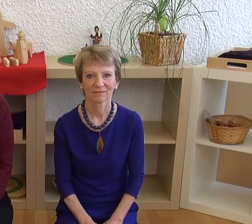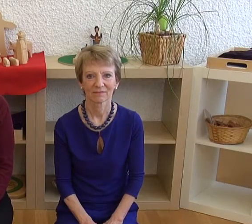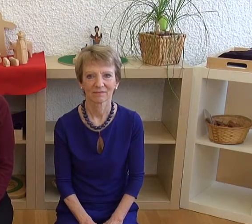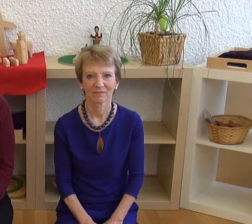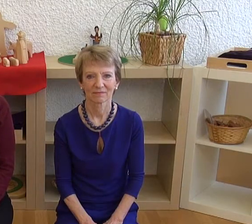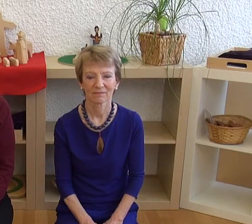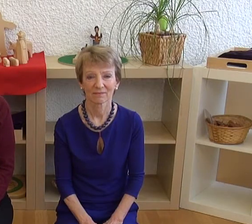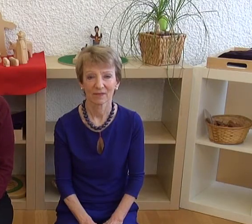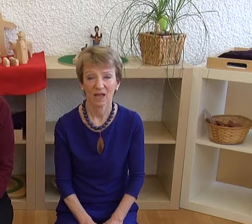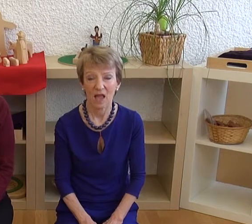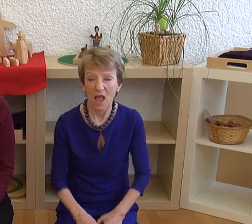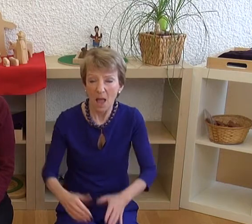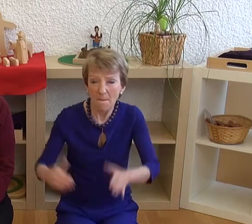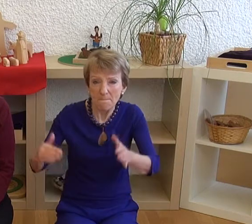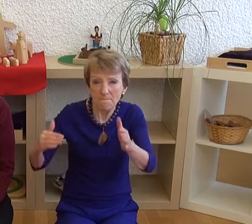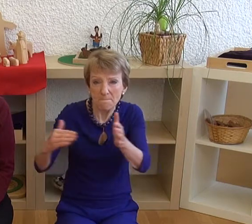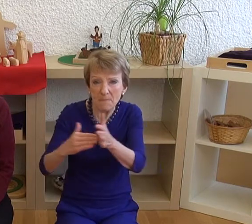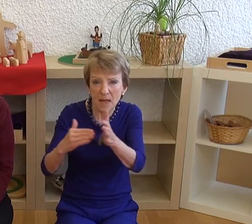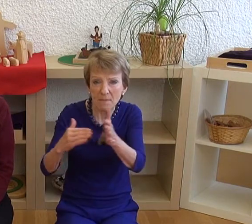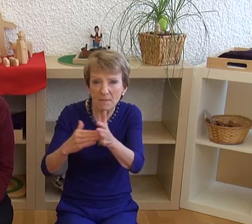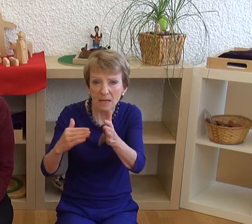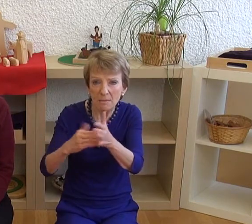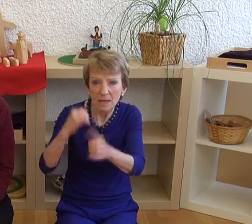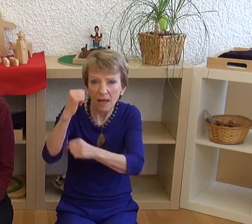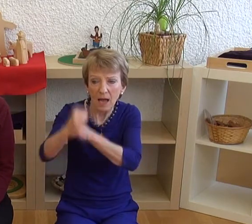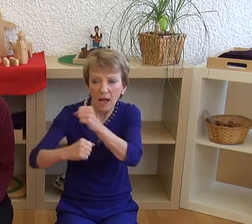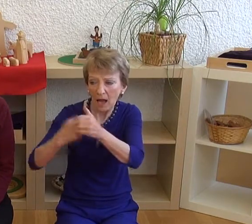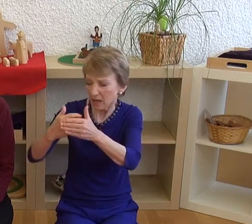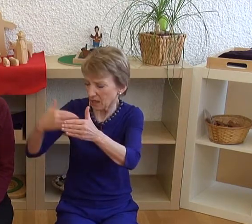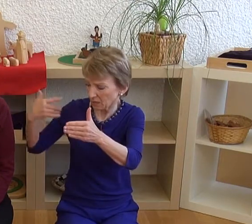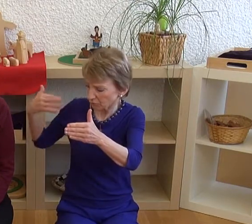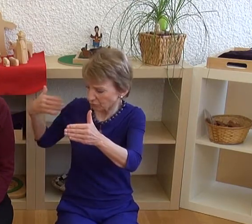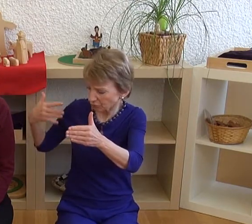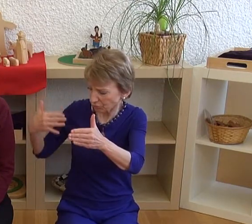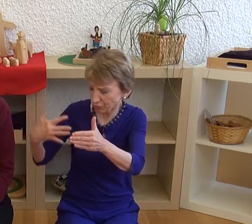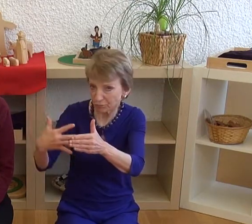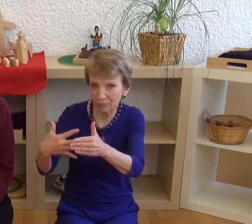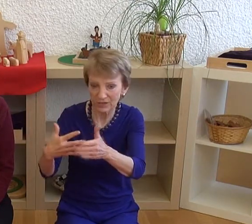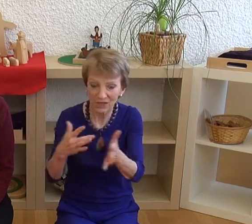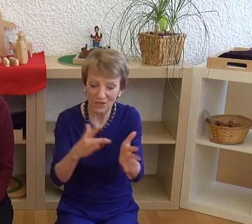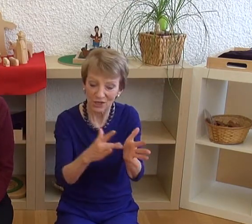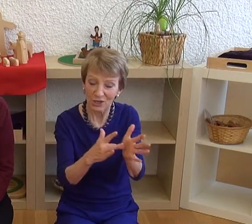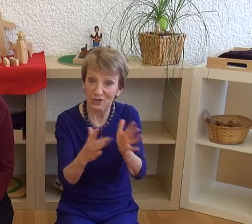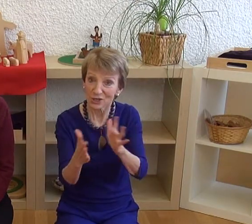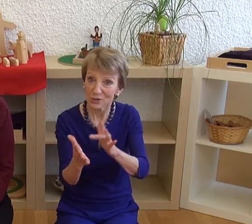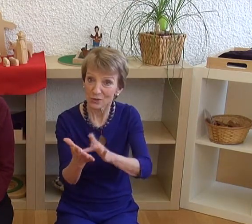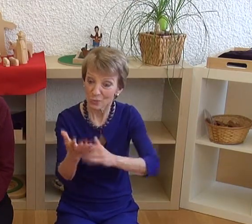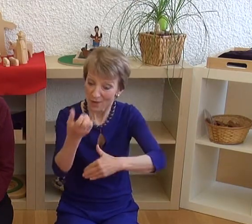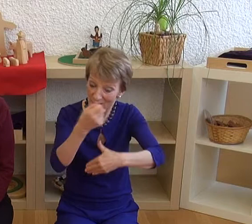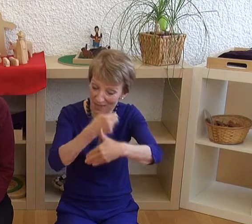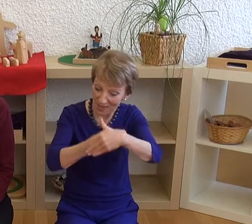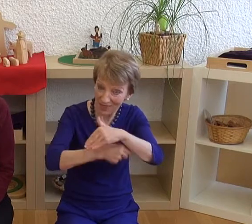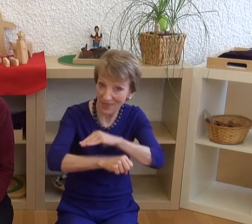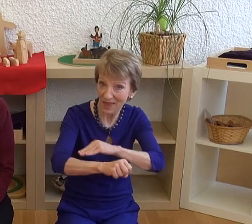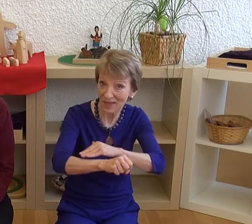Des milliers d'années plus tard, Jésus est né. Il a accompli sa mission.